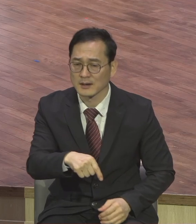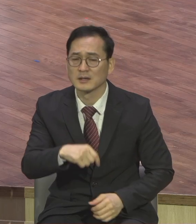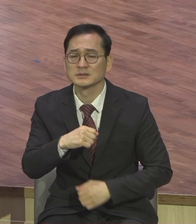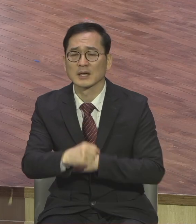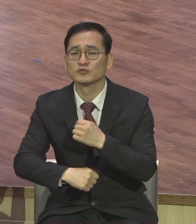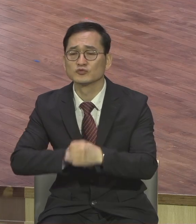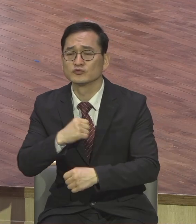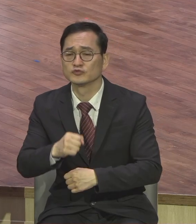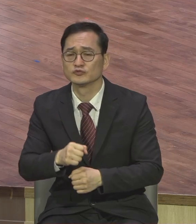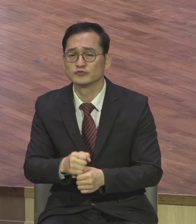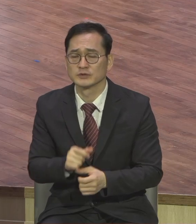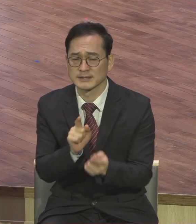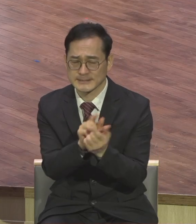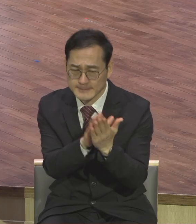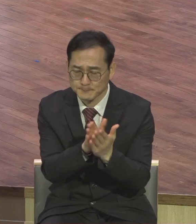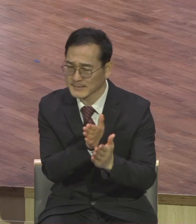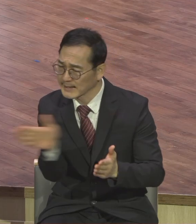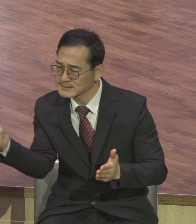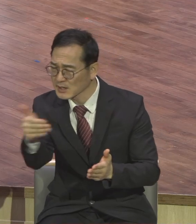직간접적으로.